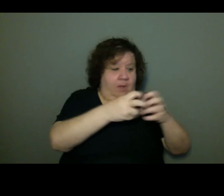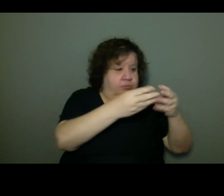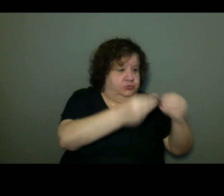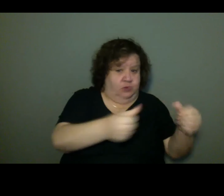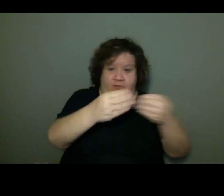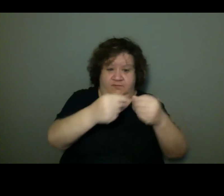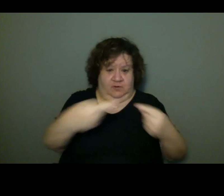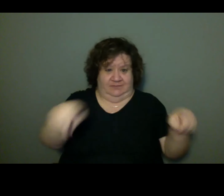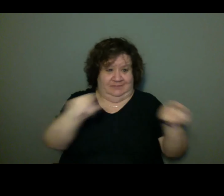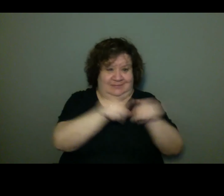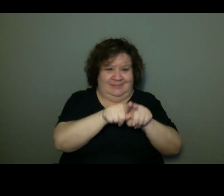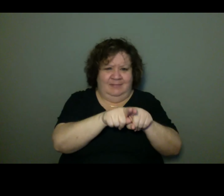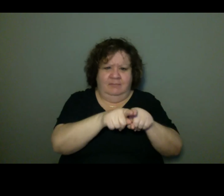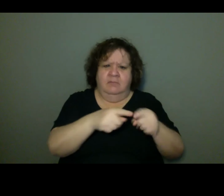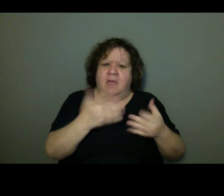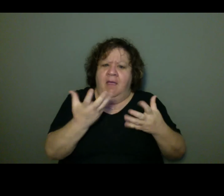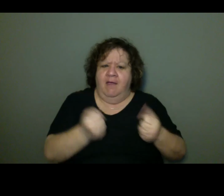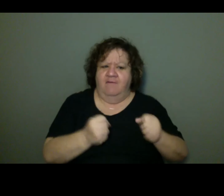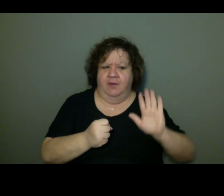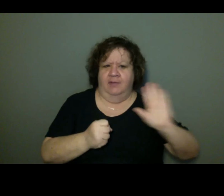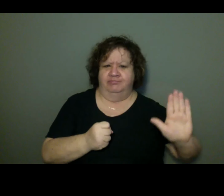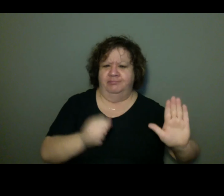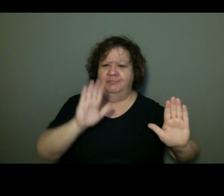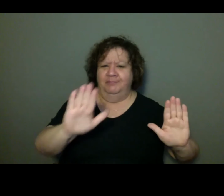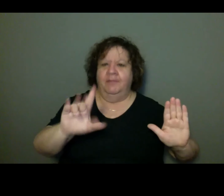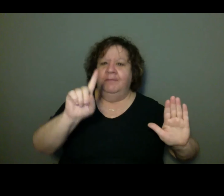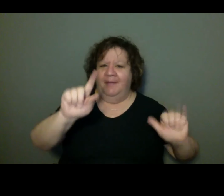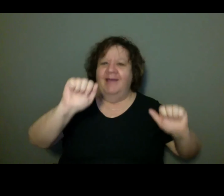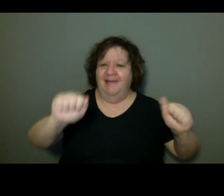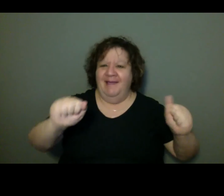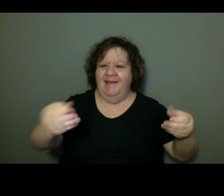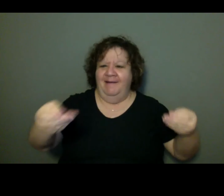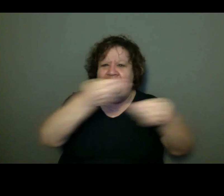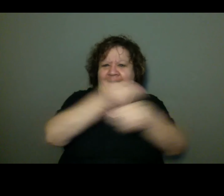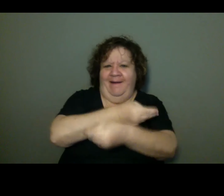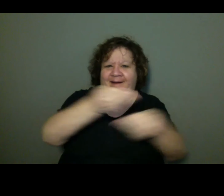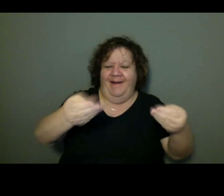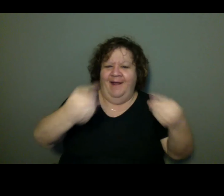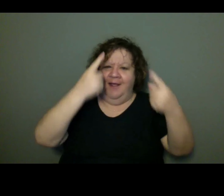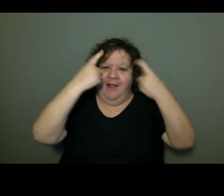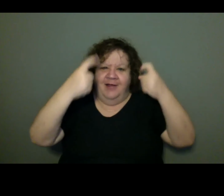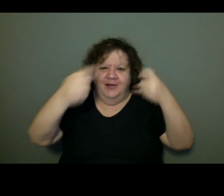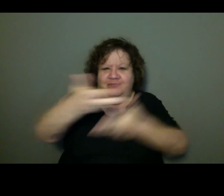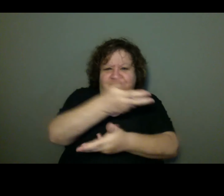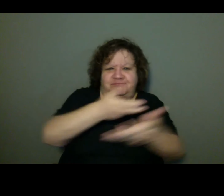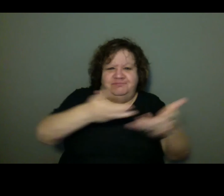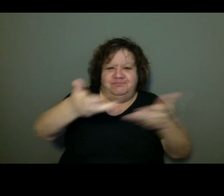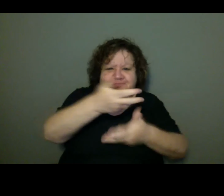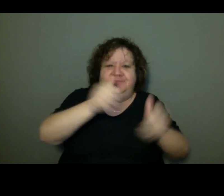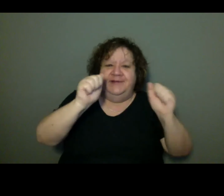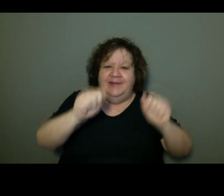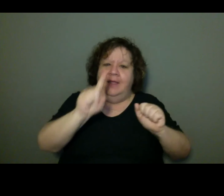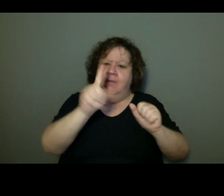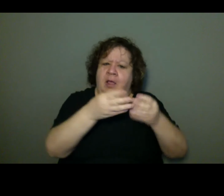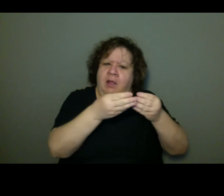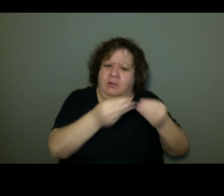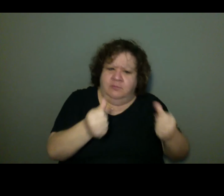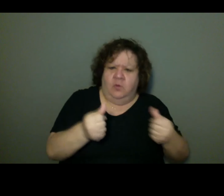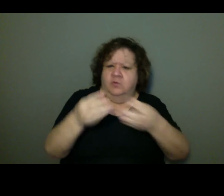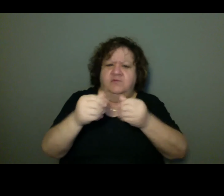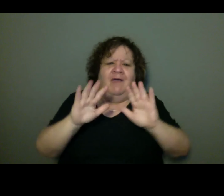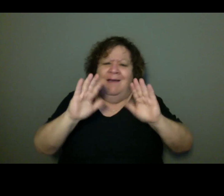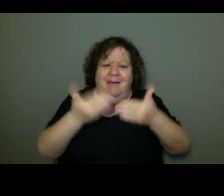fracaso en un sitio u otro. La necesidad, por lo tanto, de recursos, como decíamos, y la reintegración de los niños en las